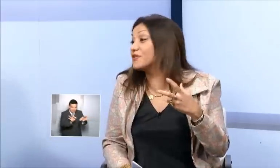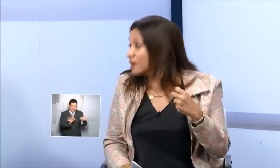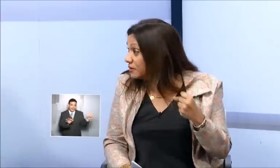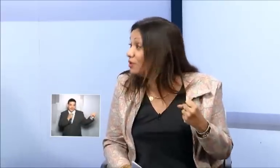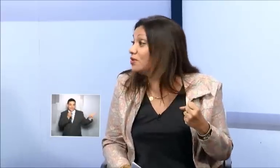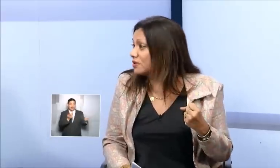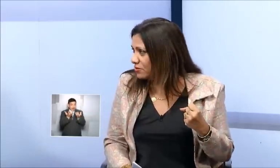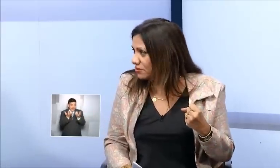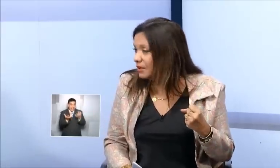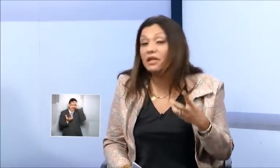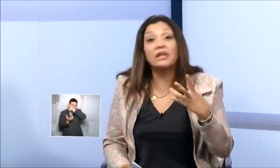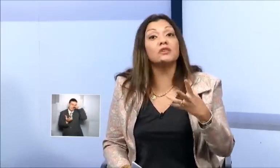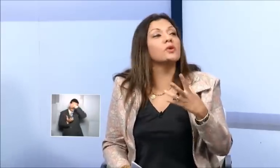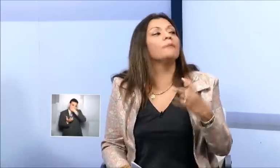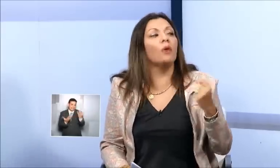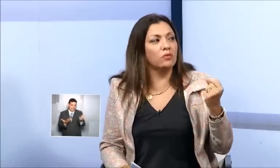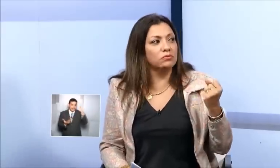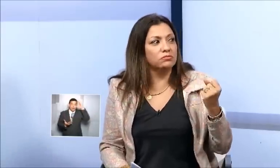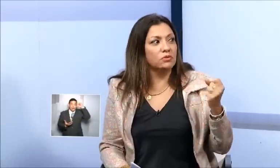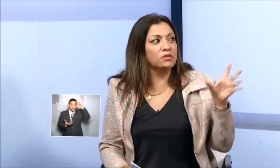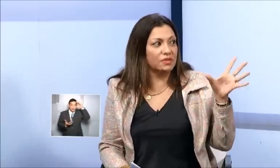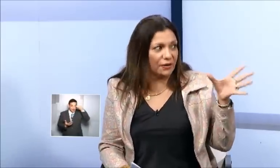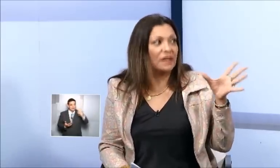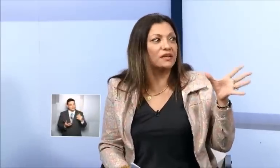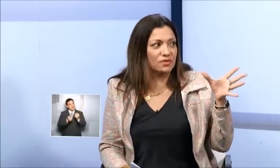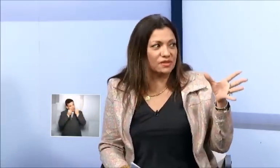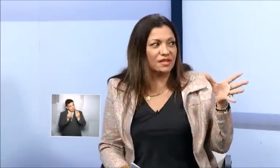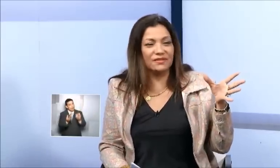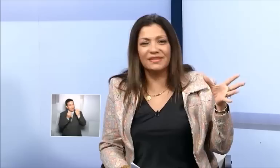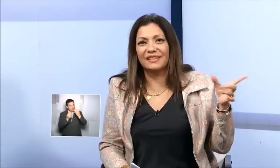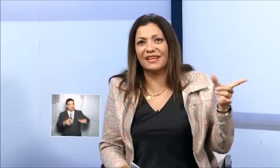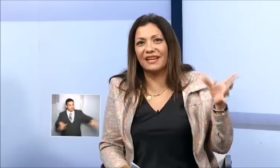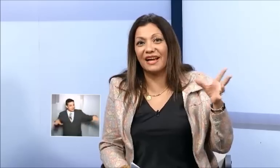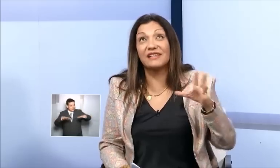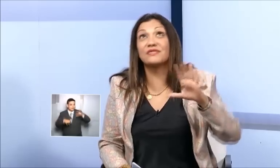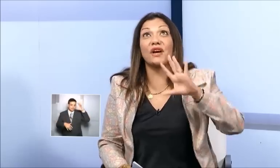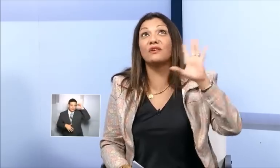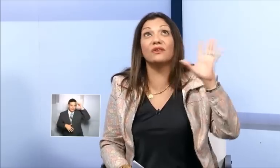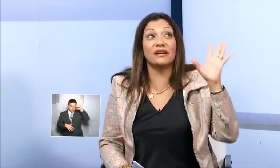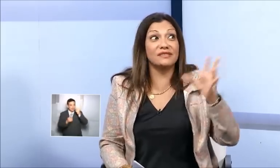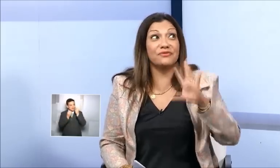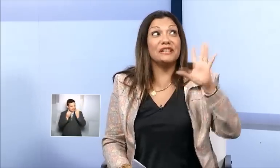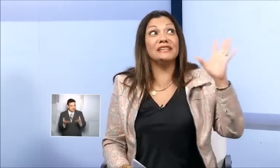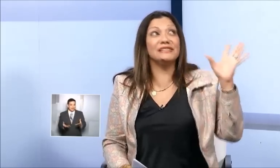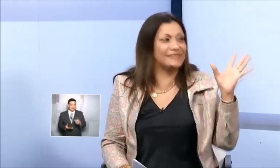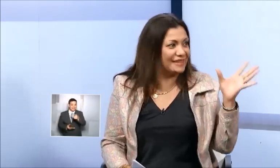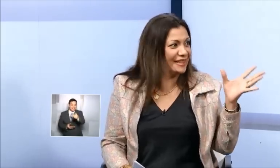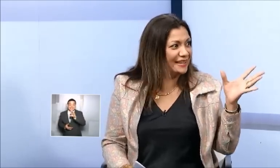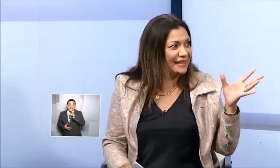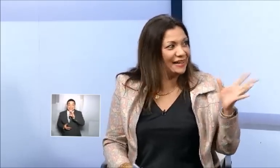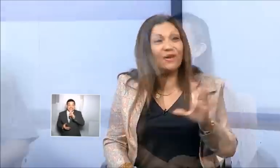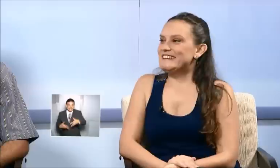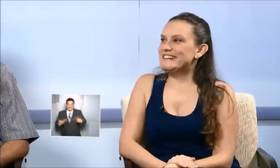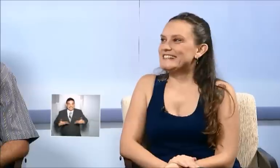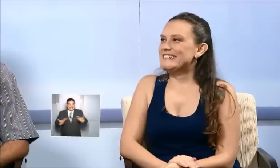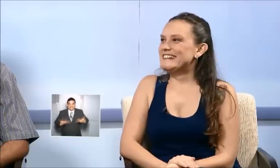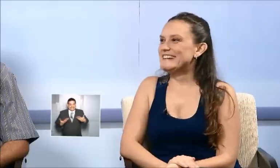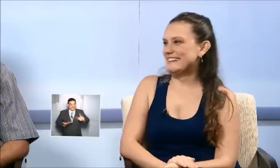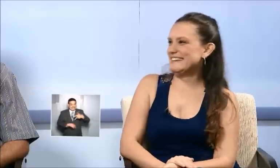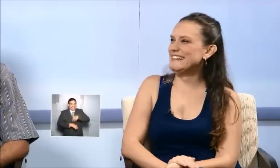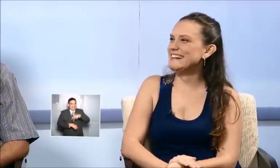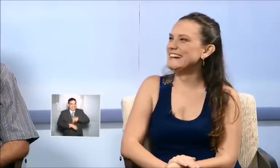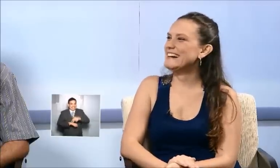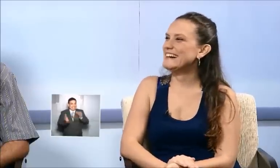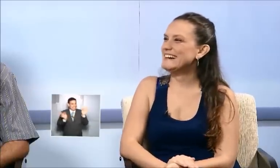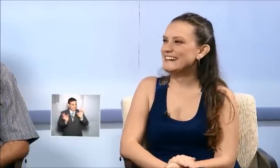A gente fica curioso, e isso é bom quando se fala em inclusão, né? A Cris fica louca, assim, feliz, né? Louca de